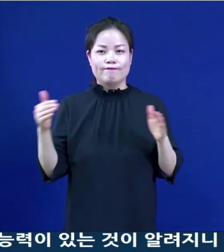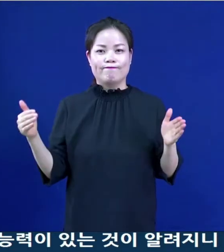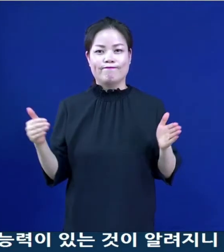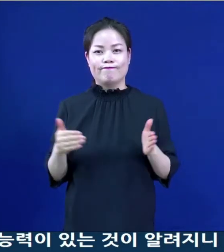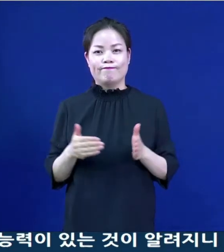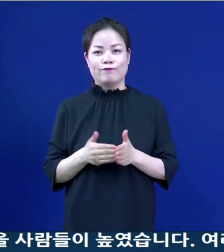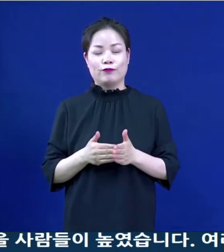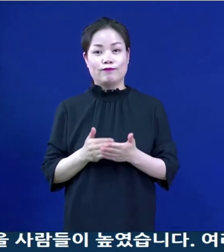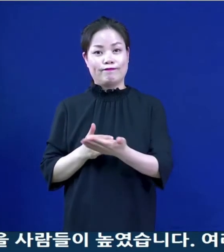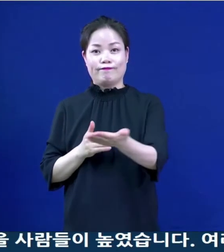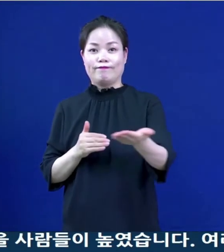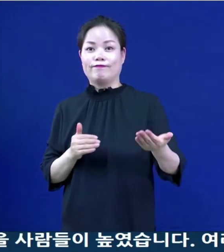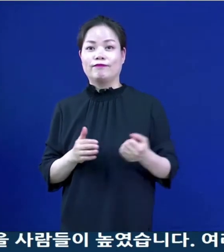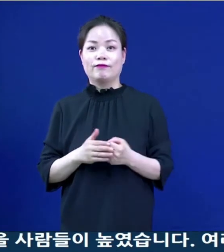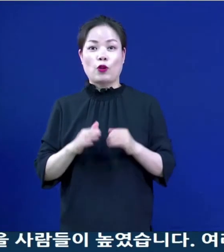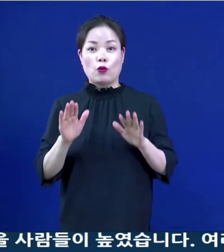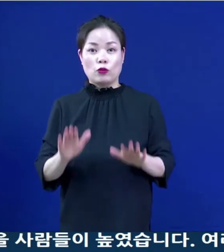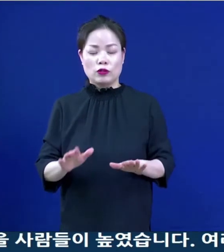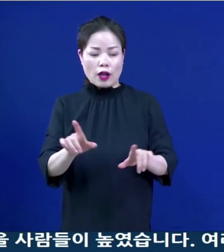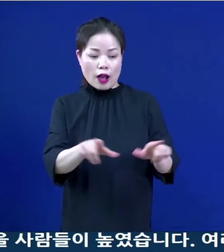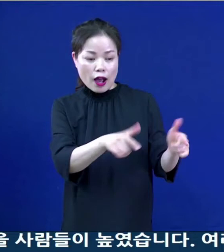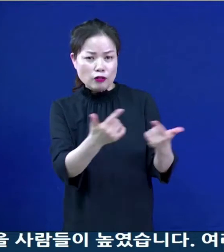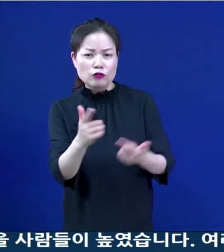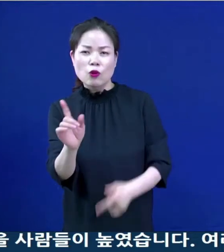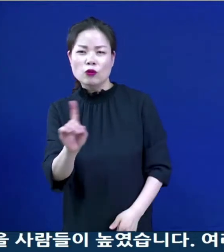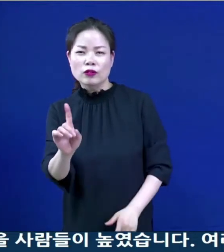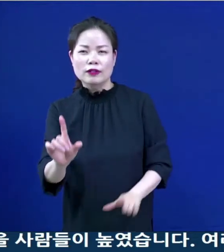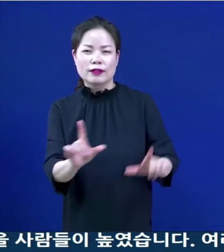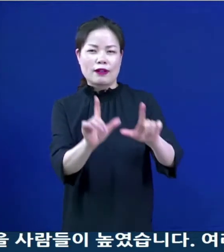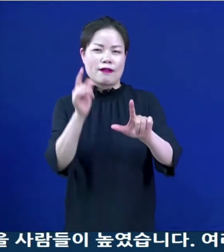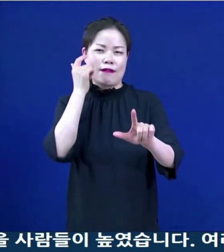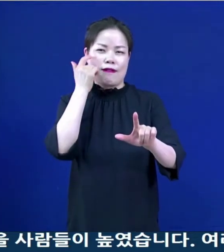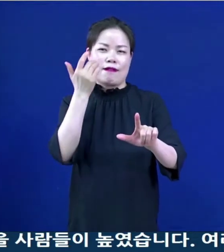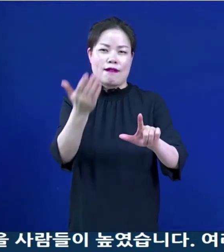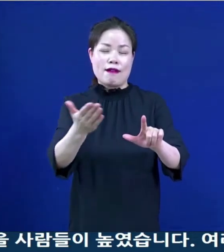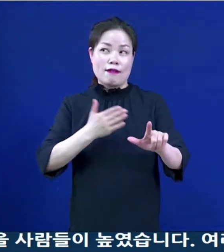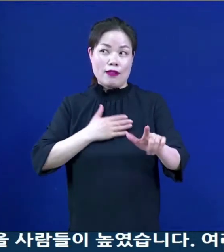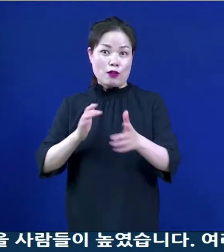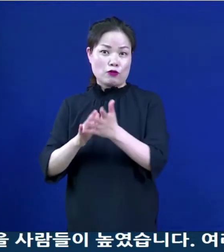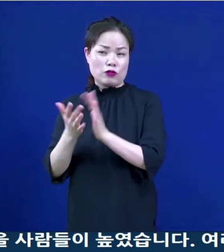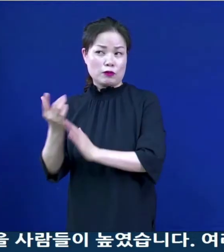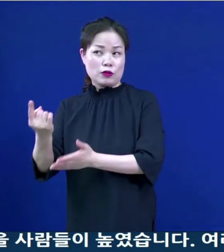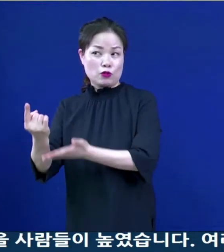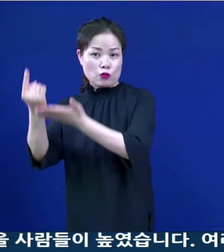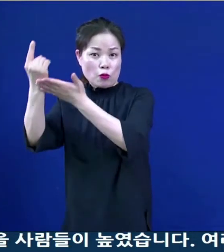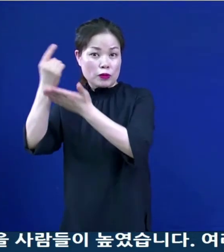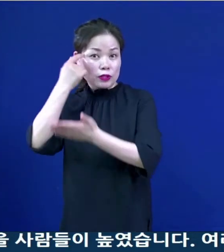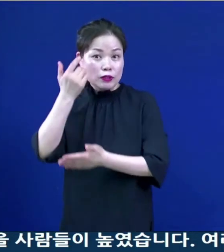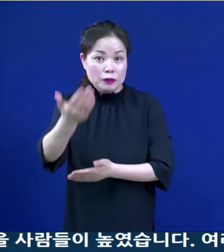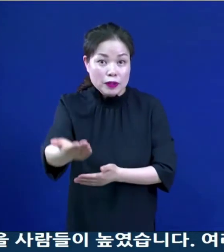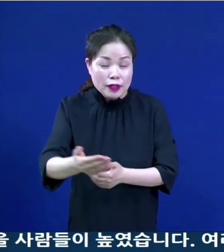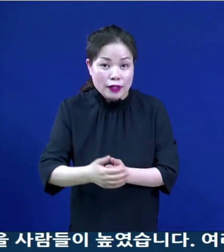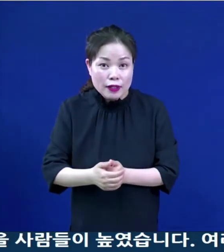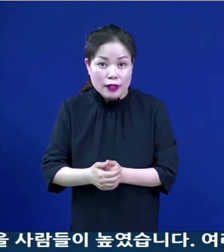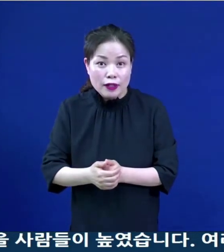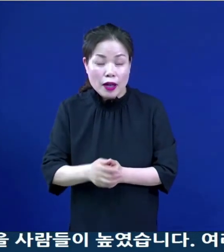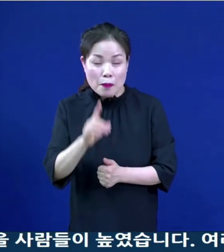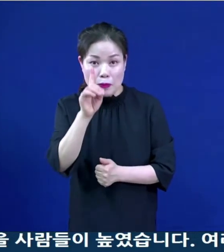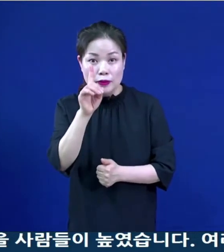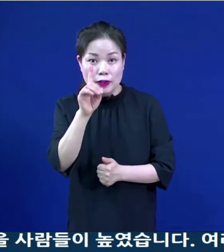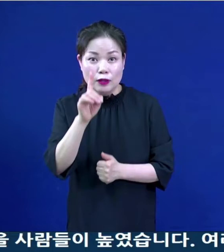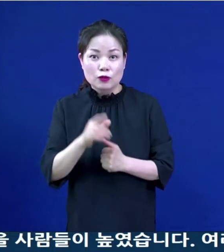됩니다. 여러분, 오늘 하루 어떠셨습니까? 내가 예수님을 높이셨습니까? 한